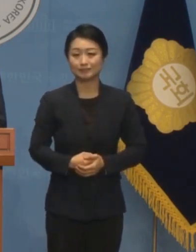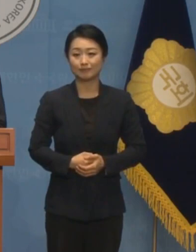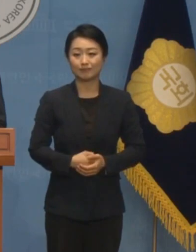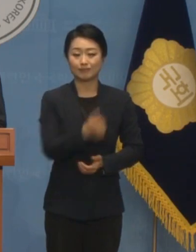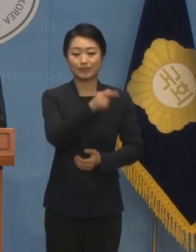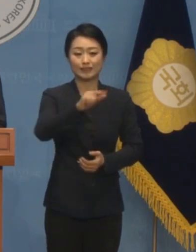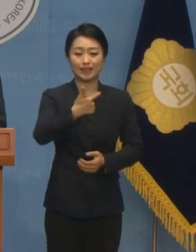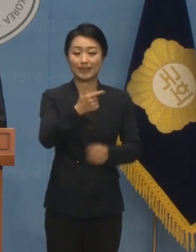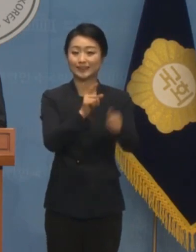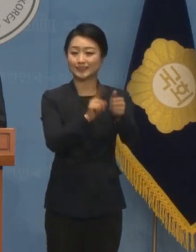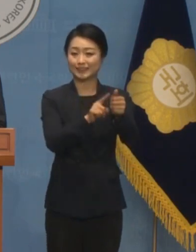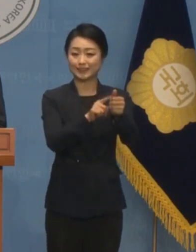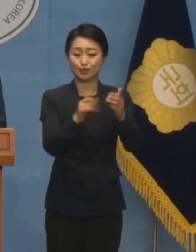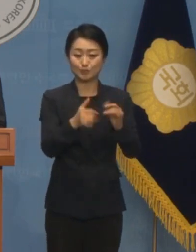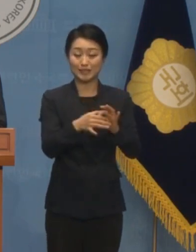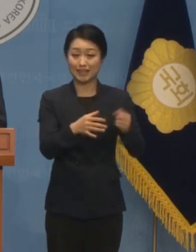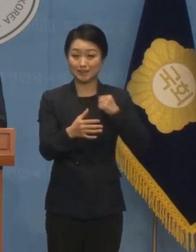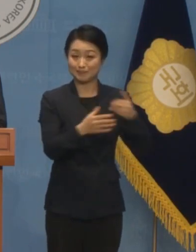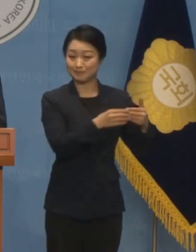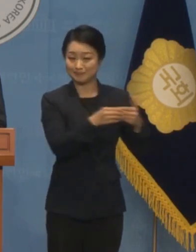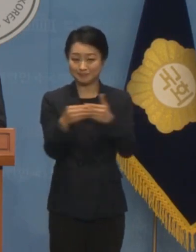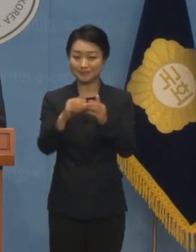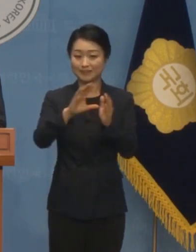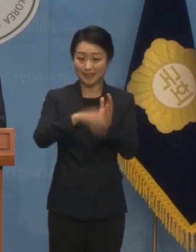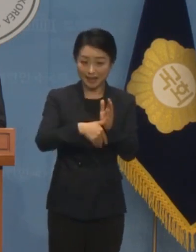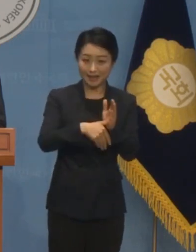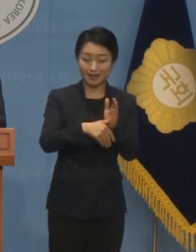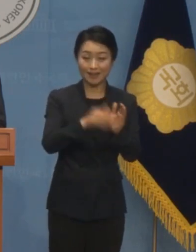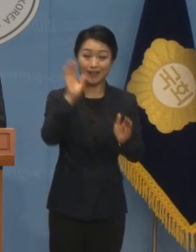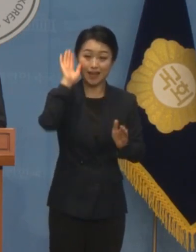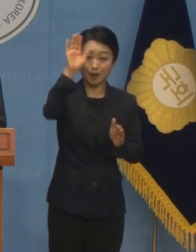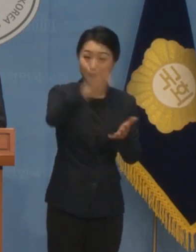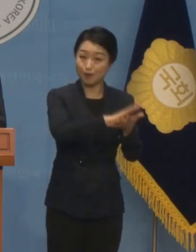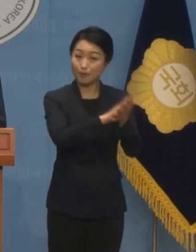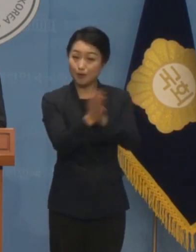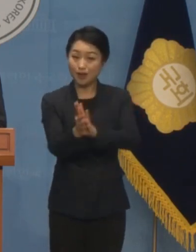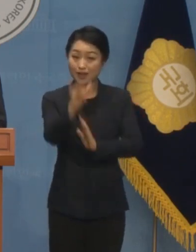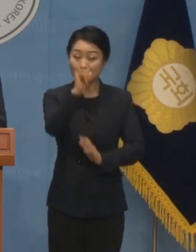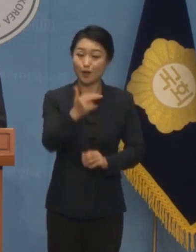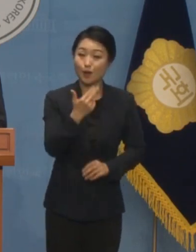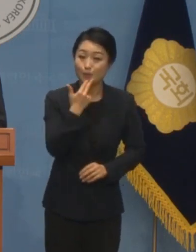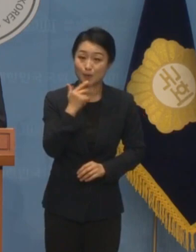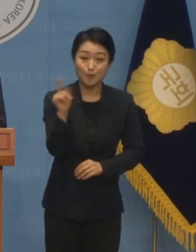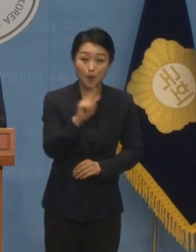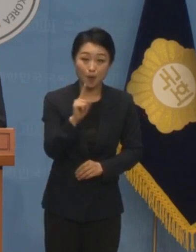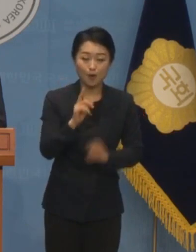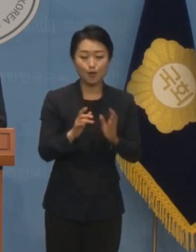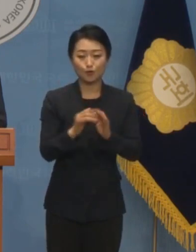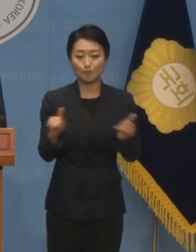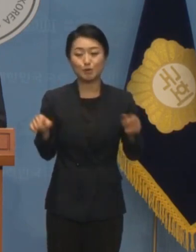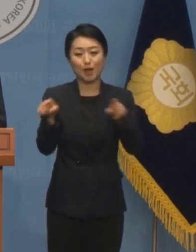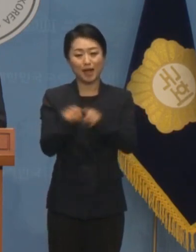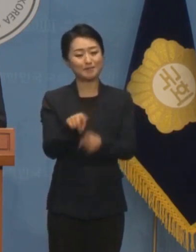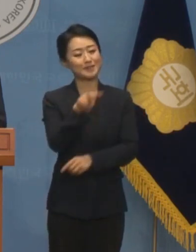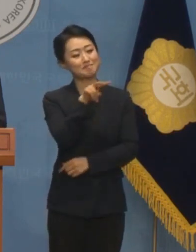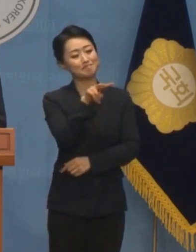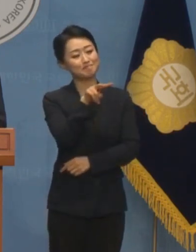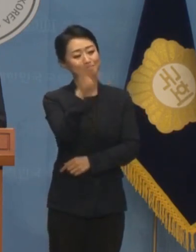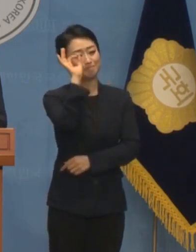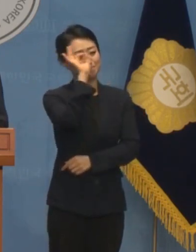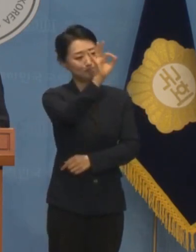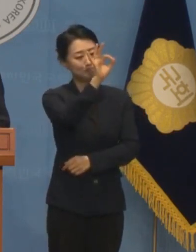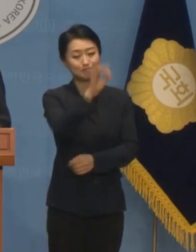한동훈 신임 대표가 이끄는 국민의힘이 얼마나 달라진 모습을 보일 것인지 국민과 함께 지켜보겠습니다.